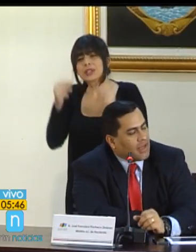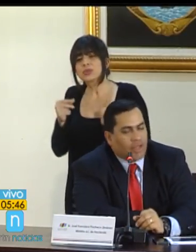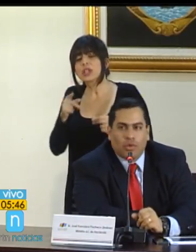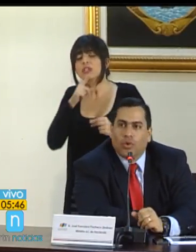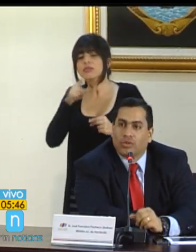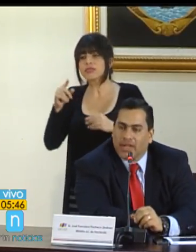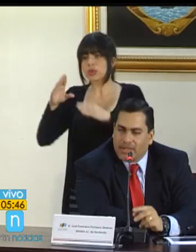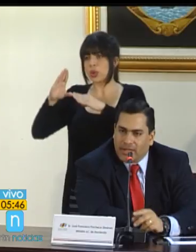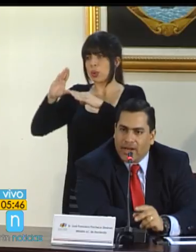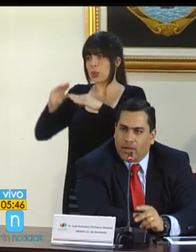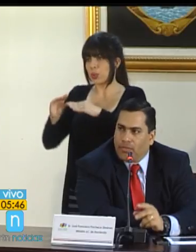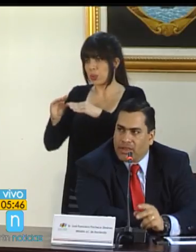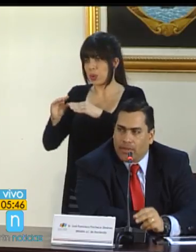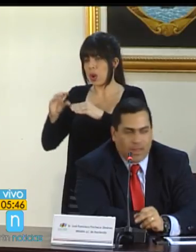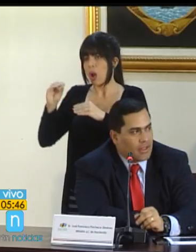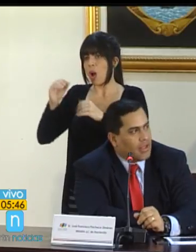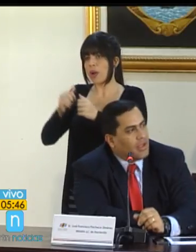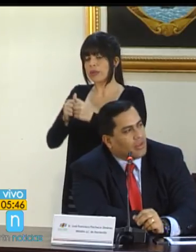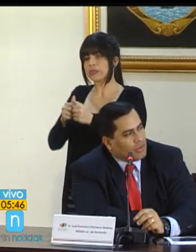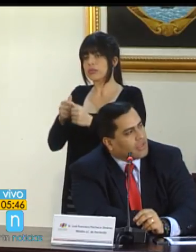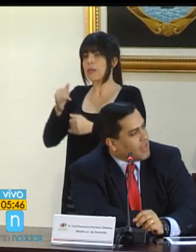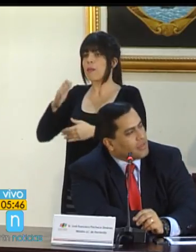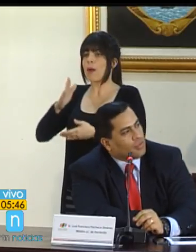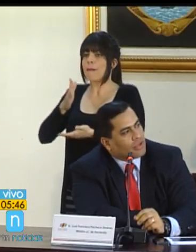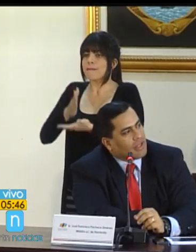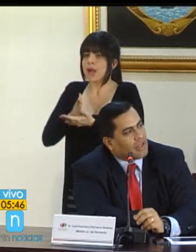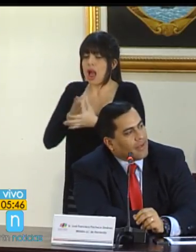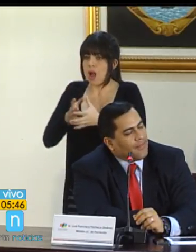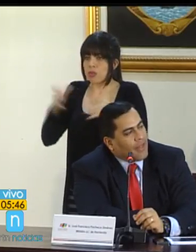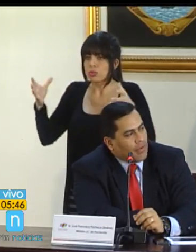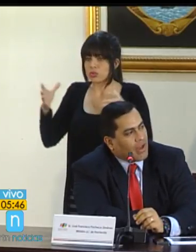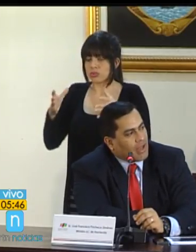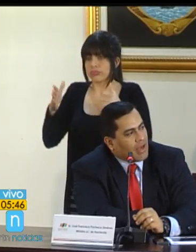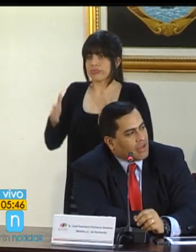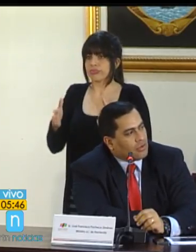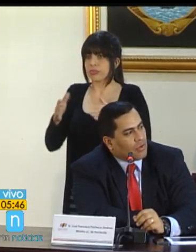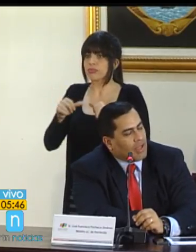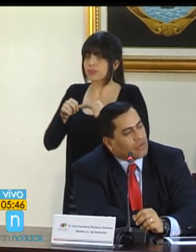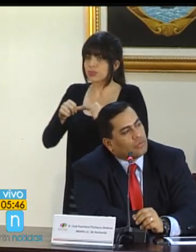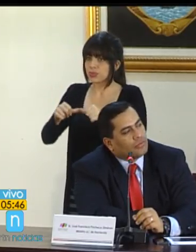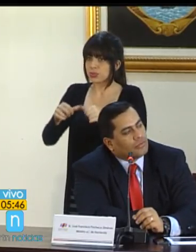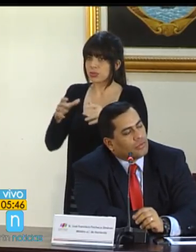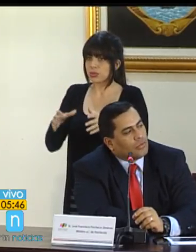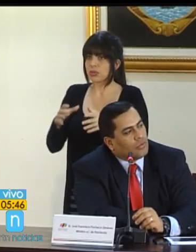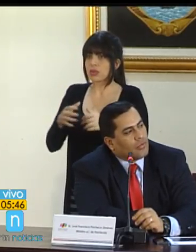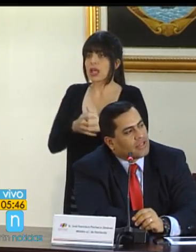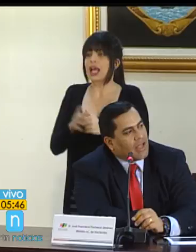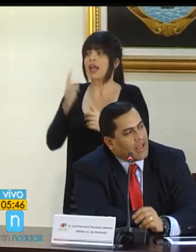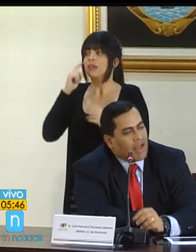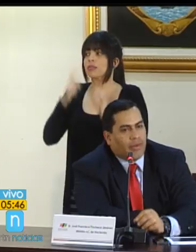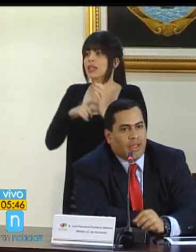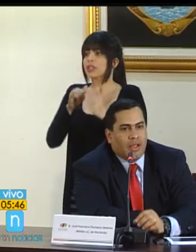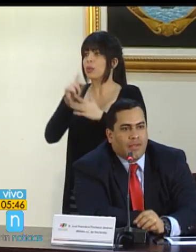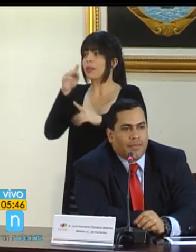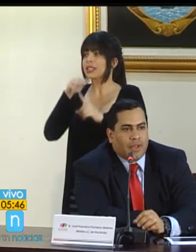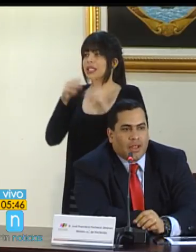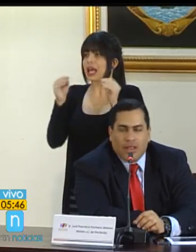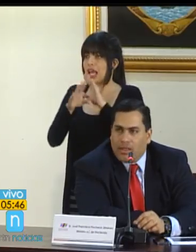está cayendo o se desacelera completamente. Entonces, es importante recalcar esto, que es un mensaje